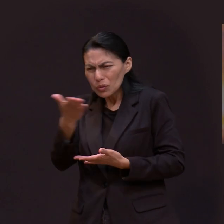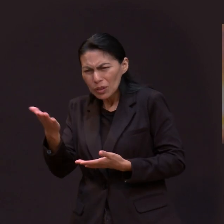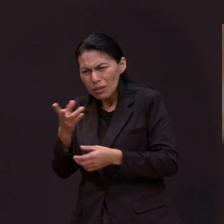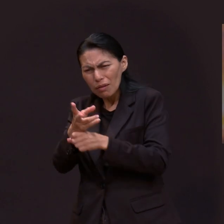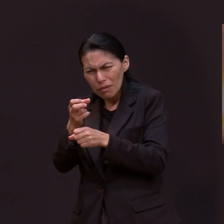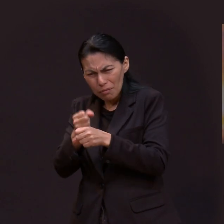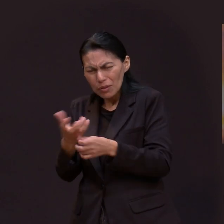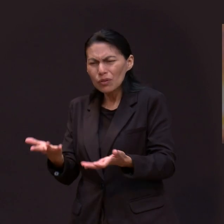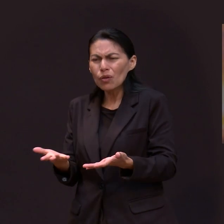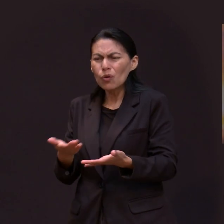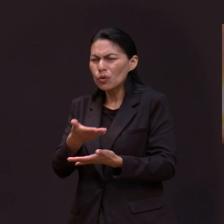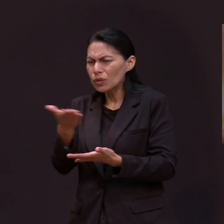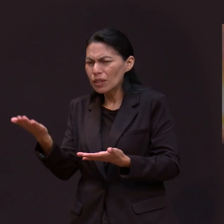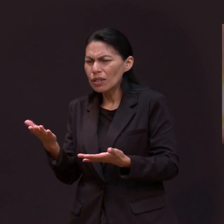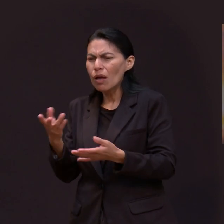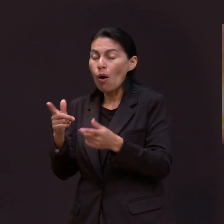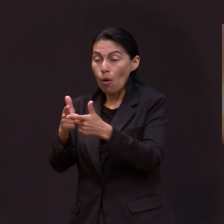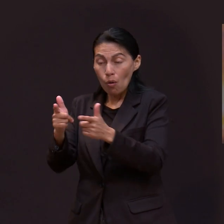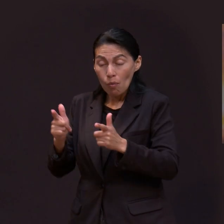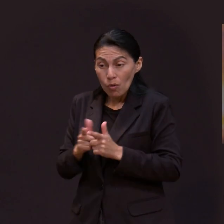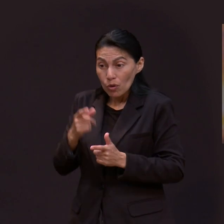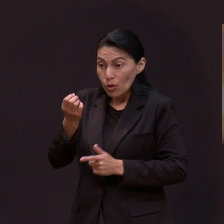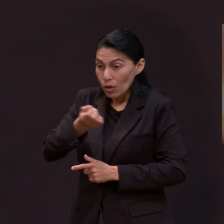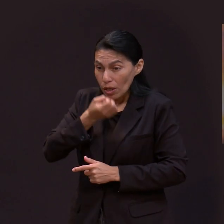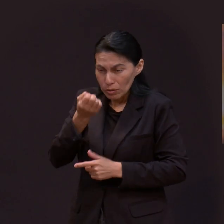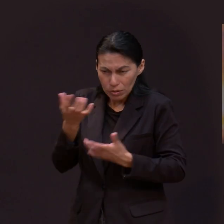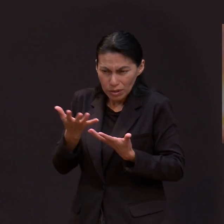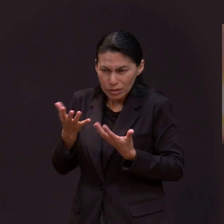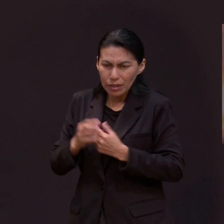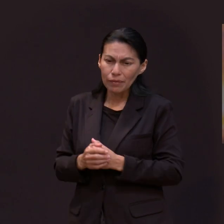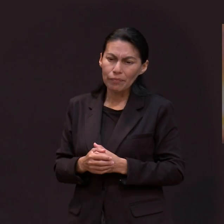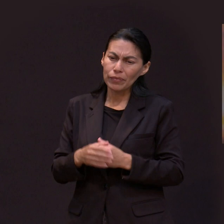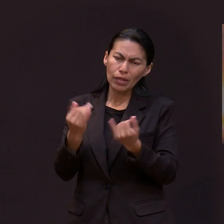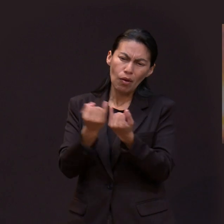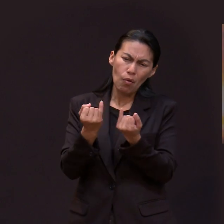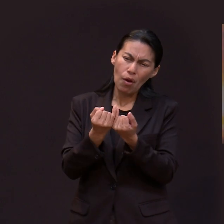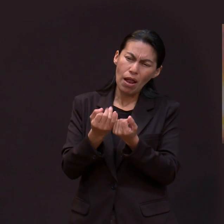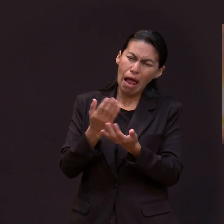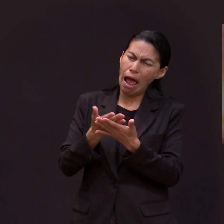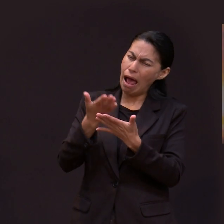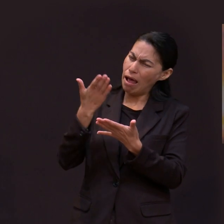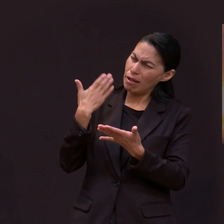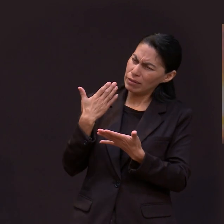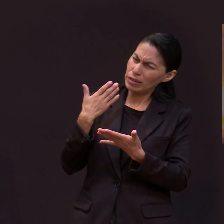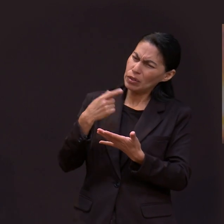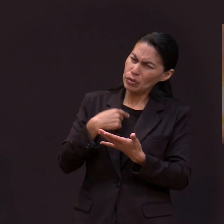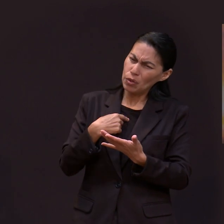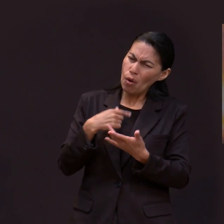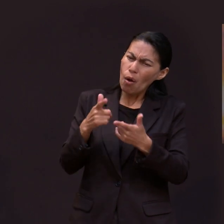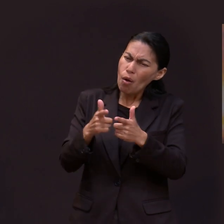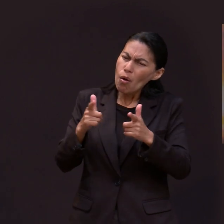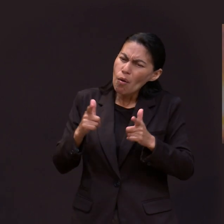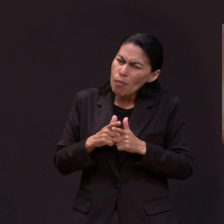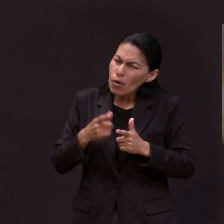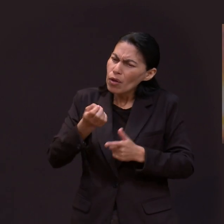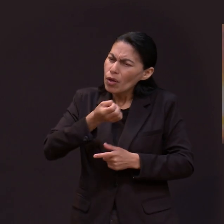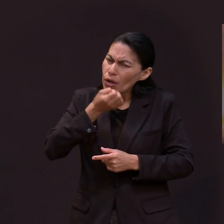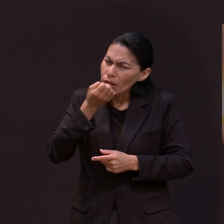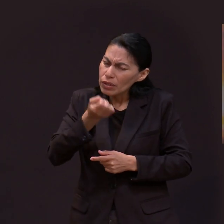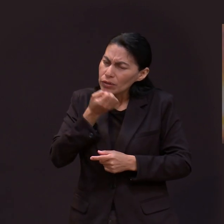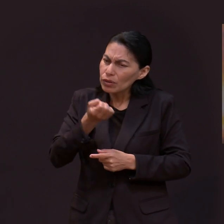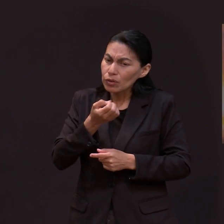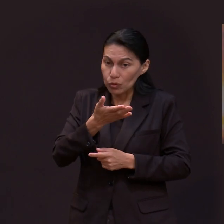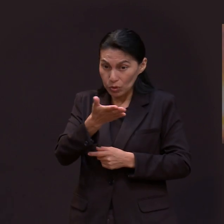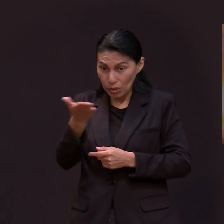formar grupos de oración donde estén allí como yo aquel día hice esta promesa los que están mirando este programa